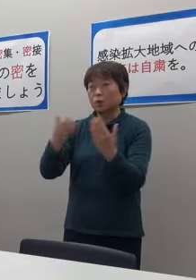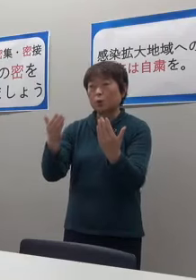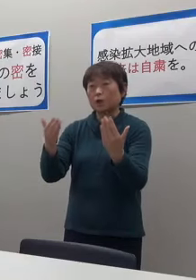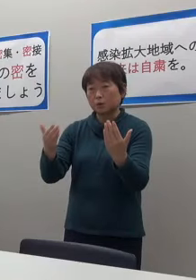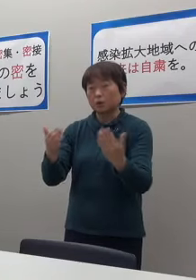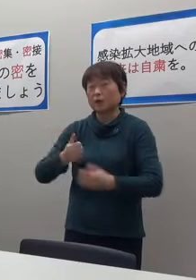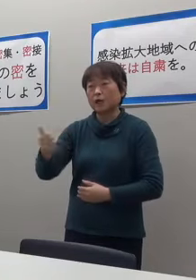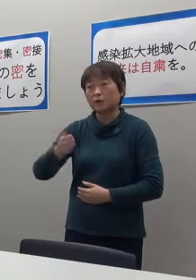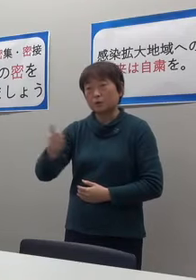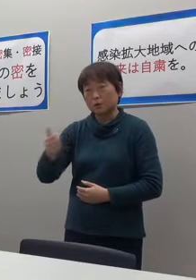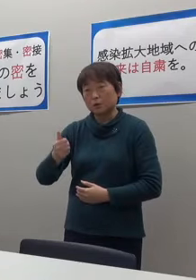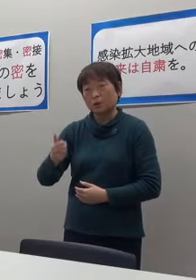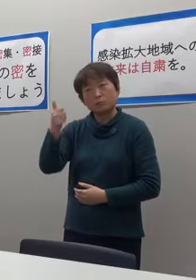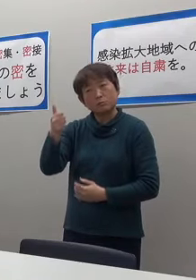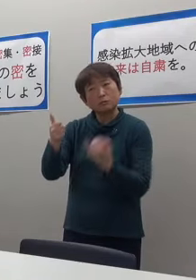ます。